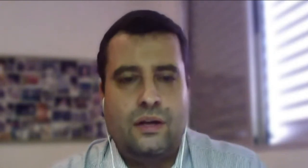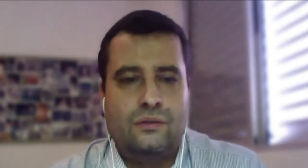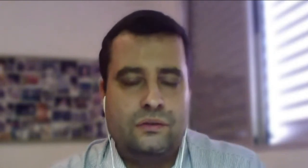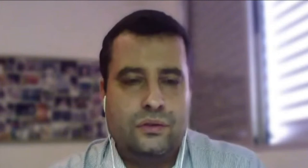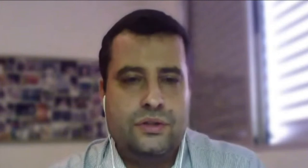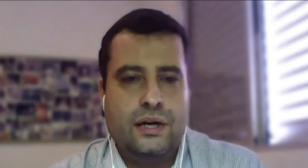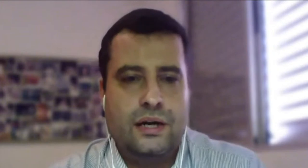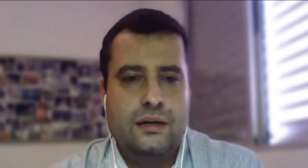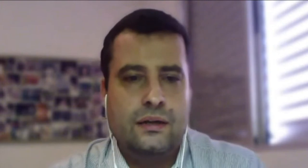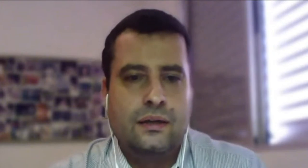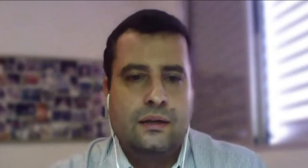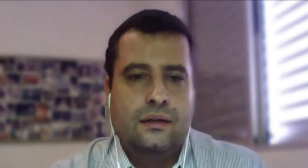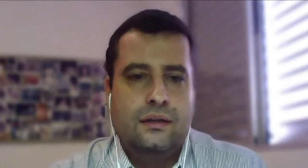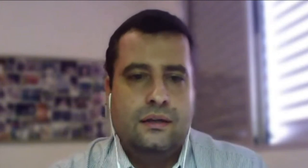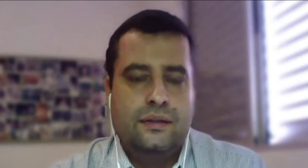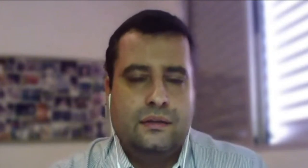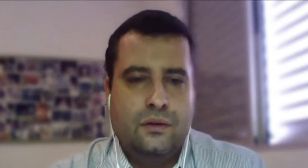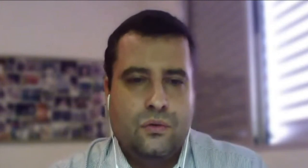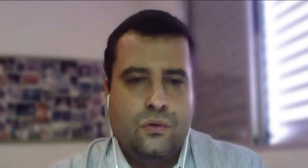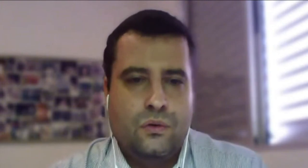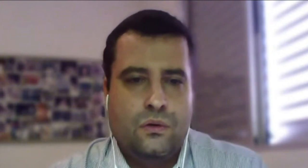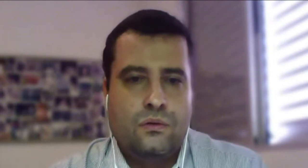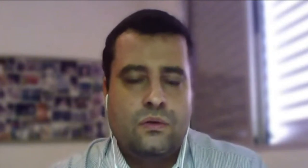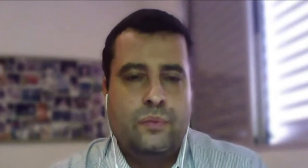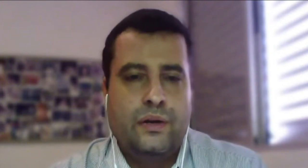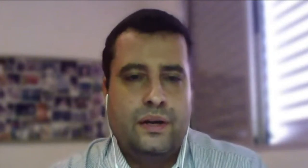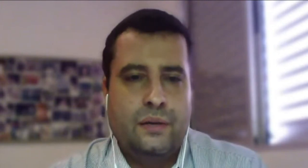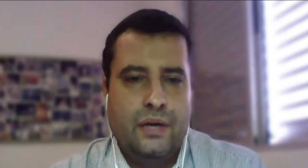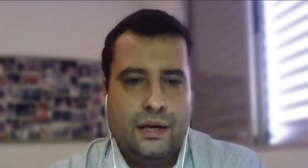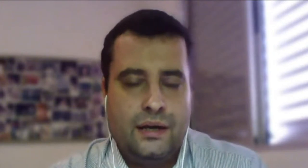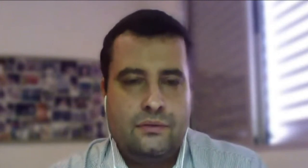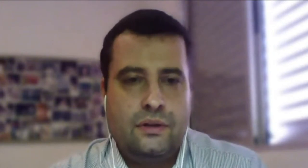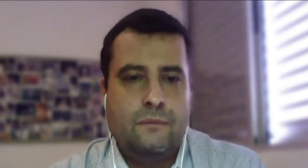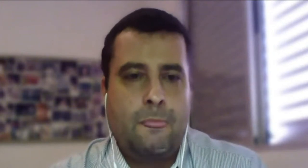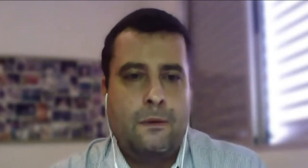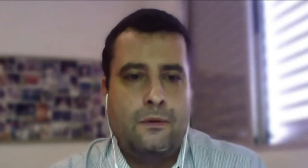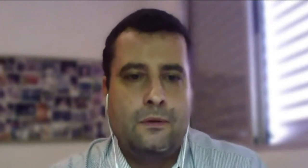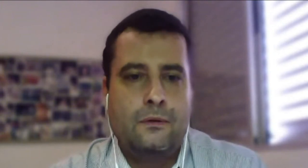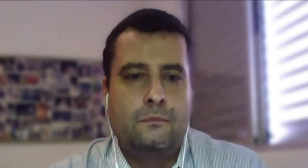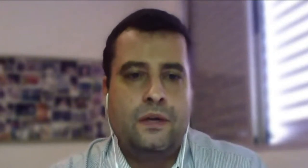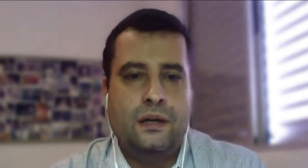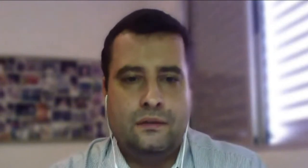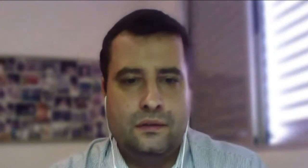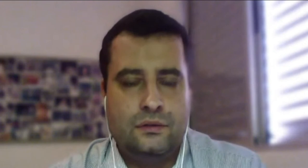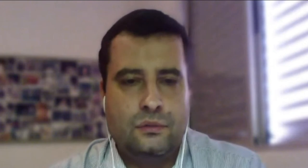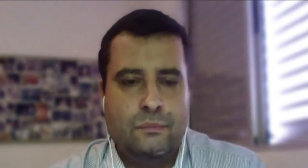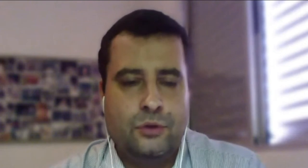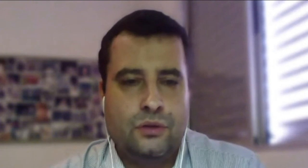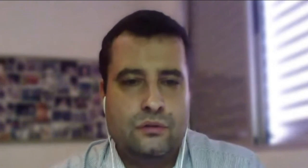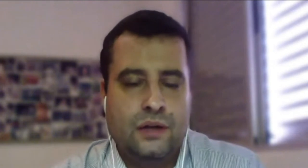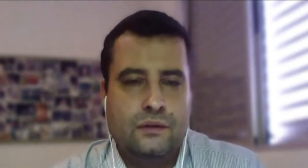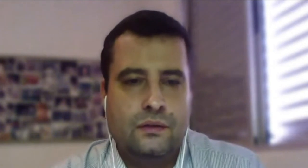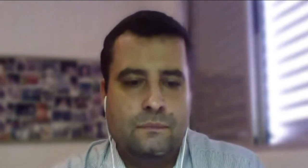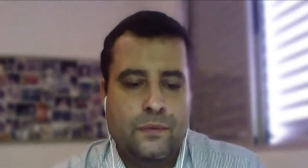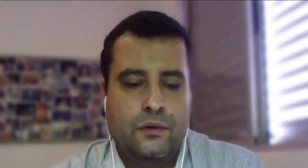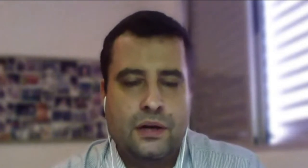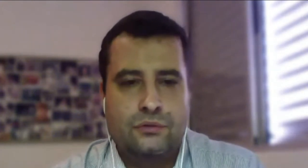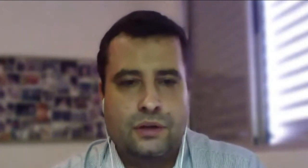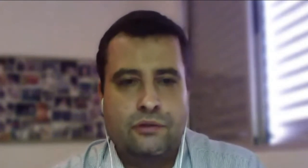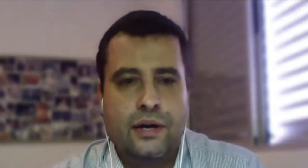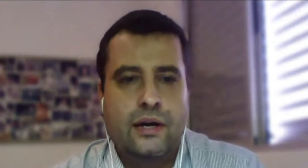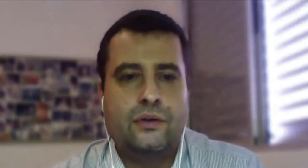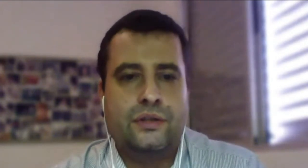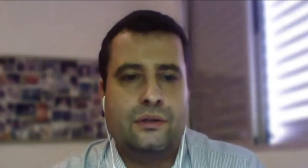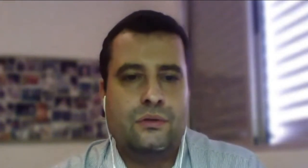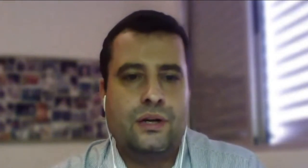nessa colação extraordinária, eles já estão com um emprego encaminhado, né, ou ingressando numa pós-graduação. É o